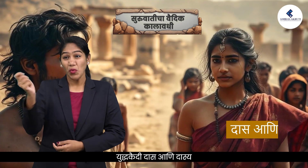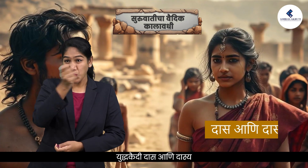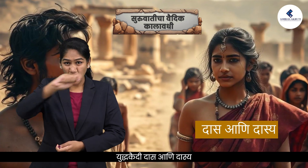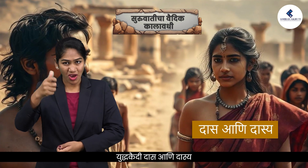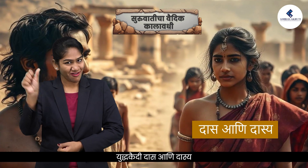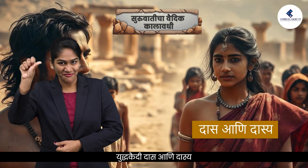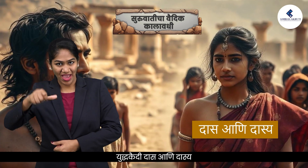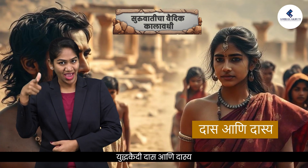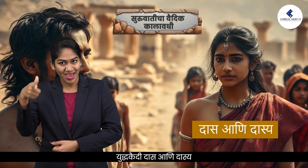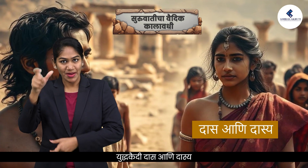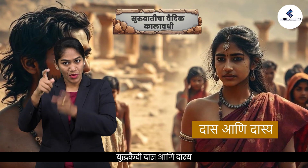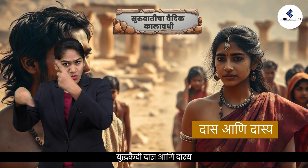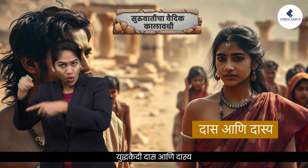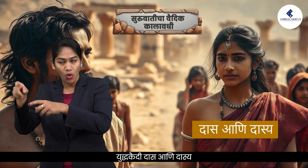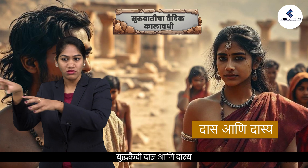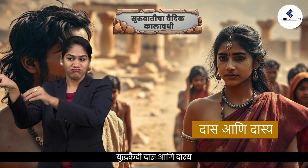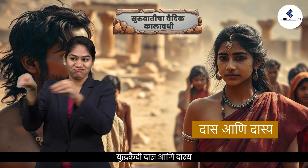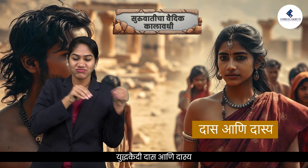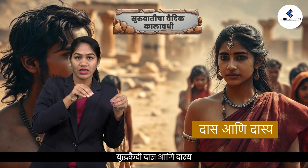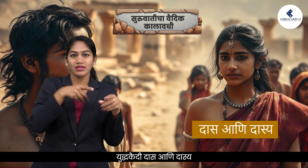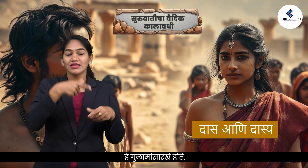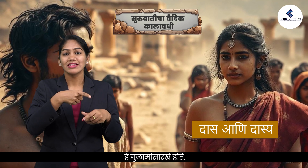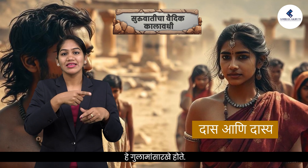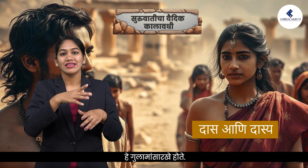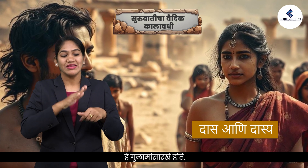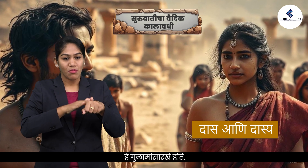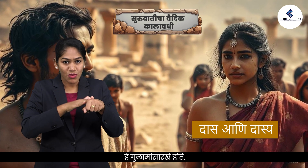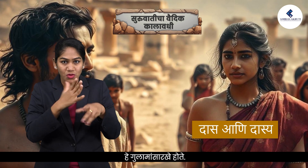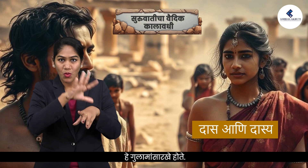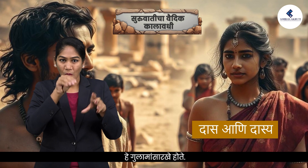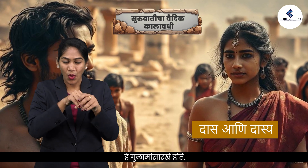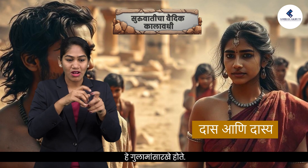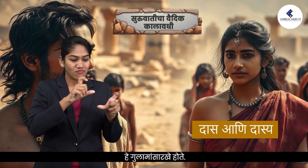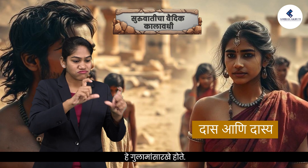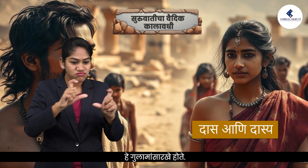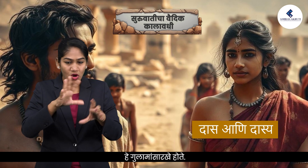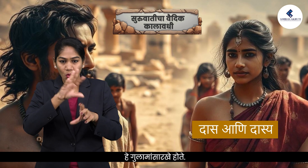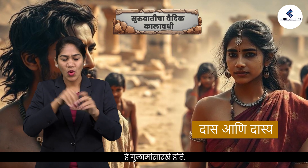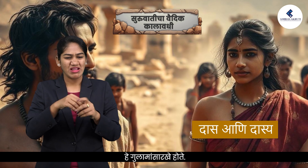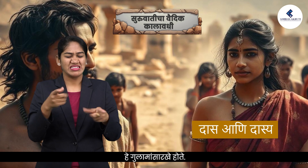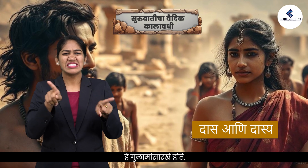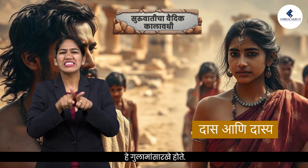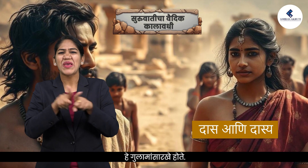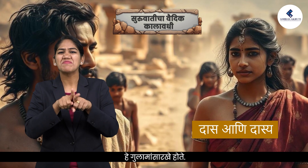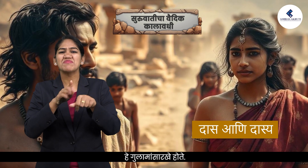युद्ध कैदी, दास आणि दास्य हे गुलामांसारखे होते.